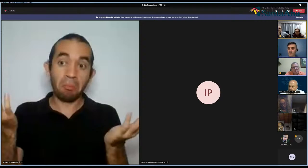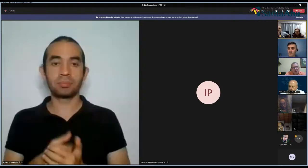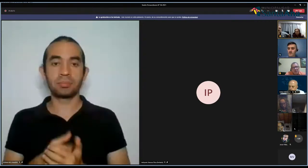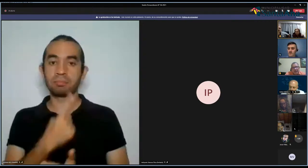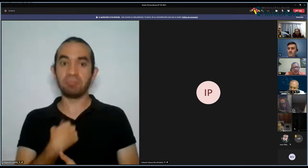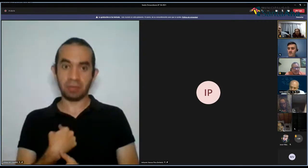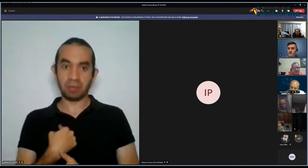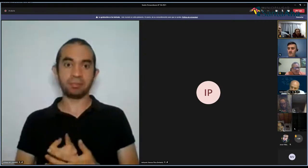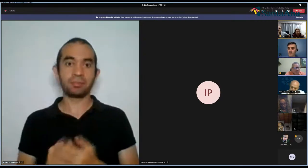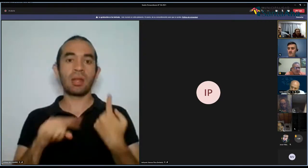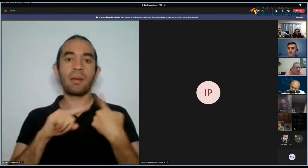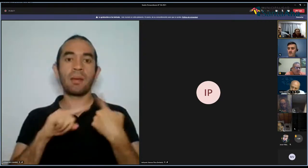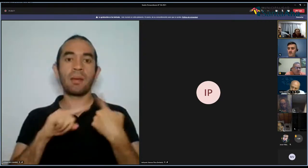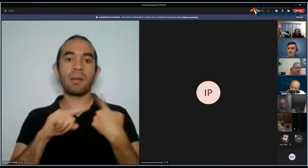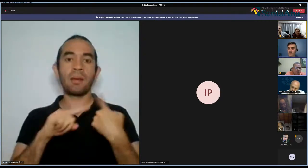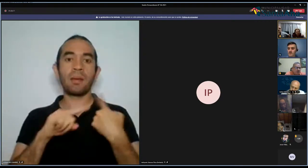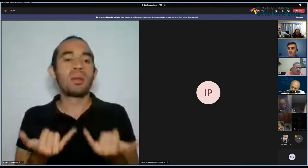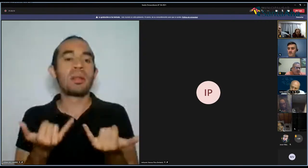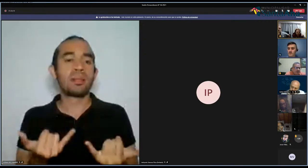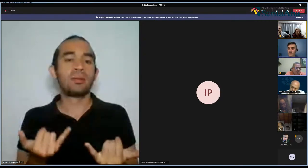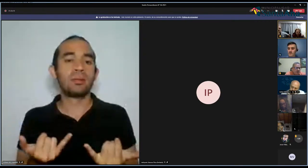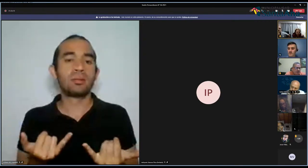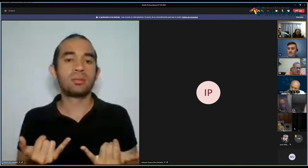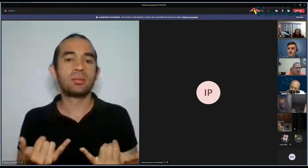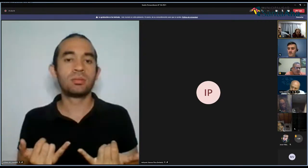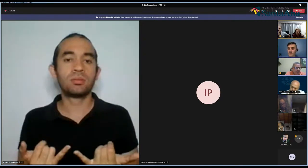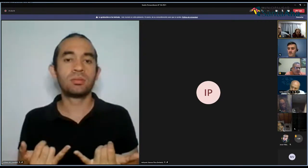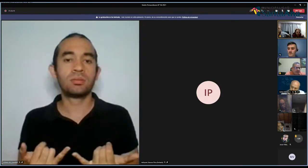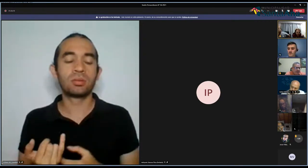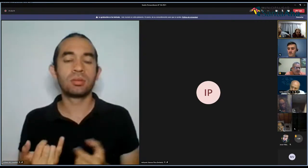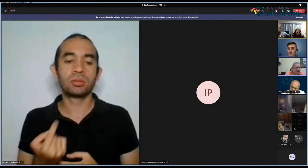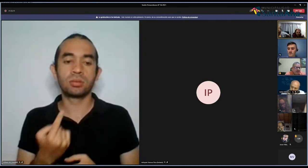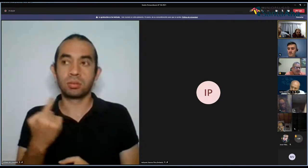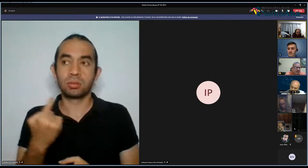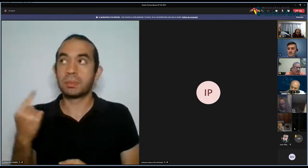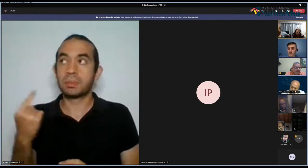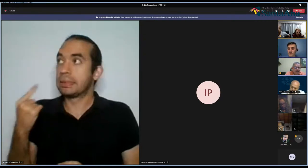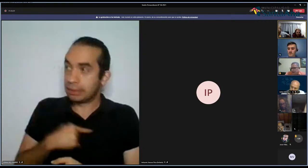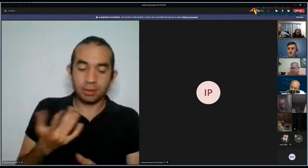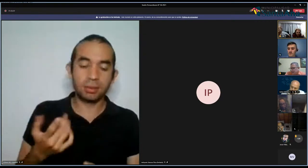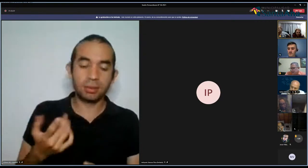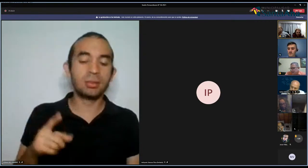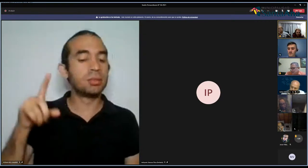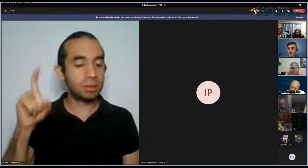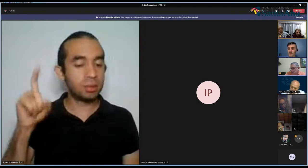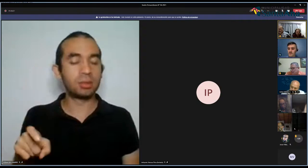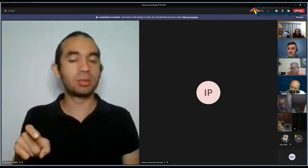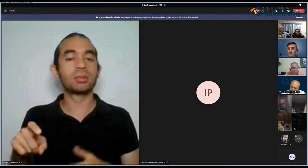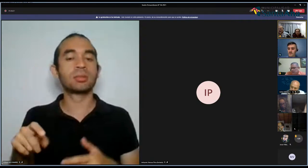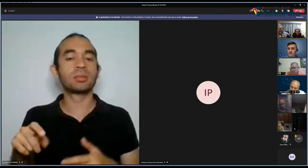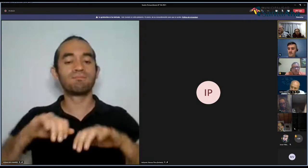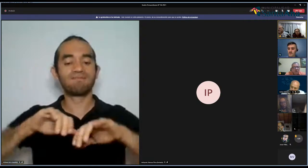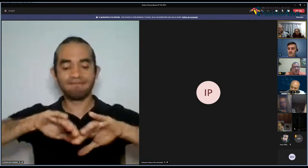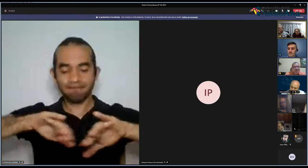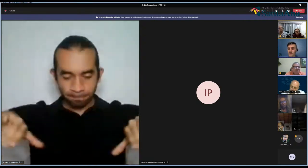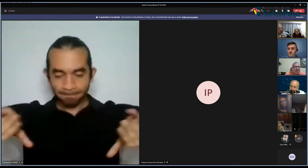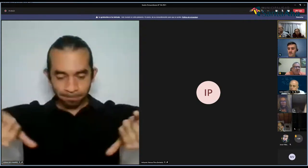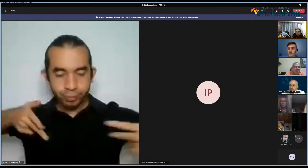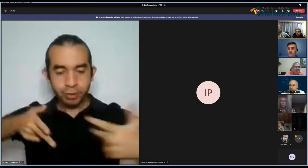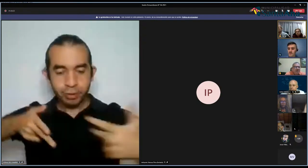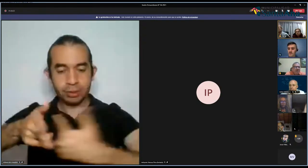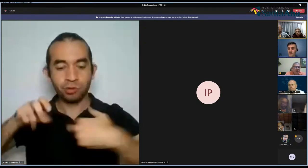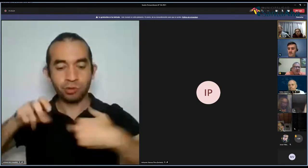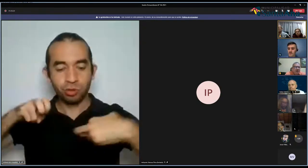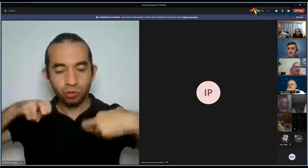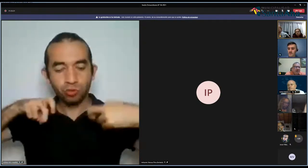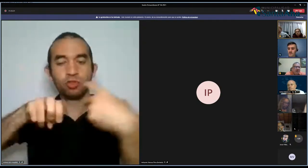en este momento lo que se mes es lo que se me indica es que debe de existir una una servidumbre que